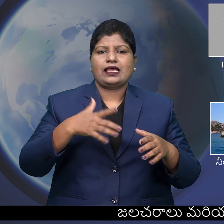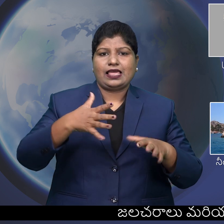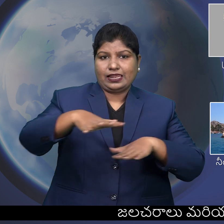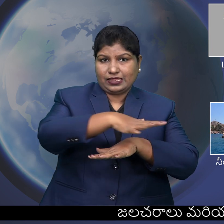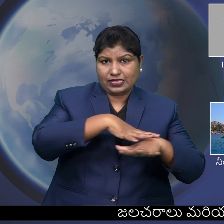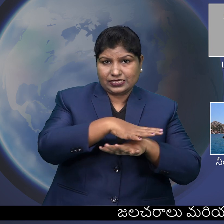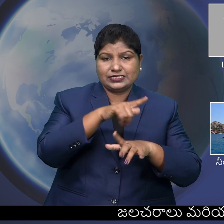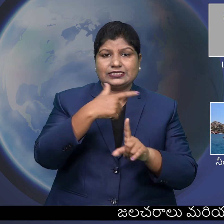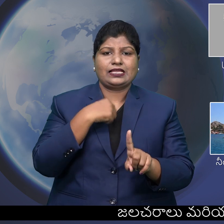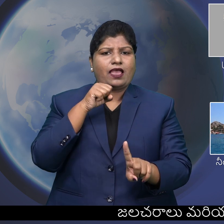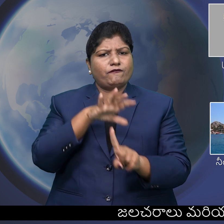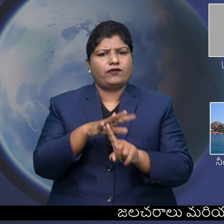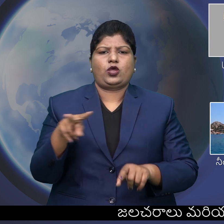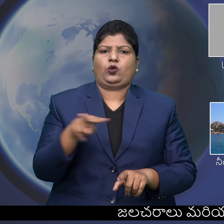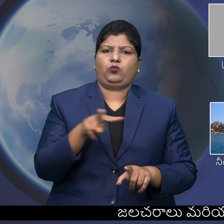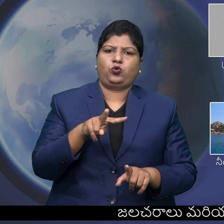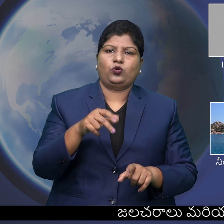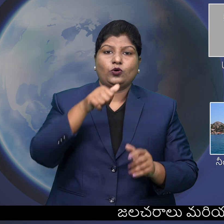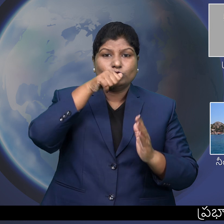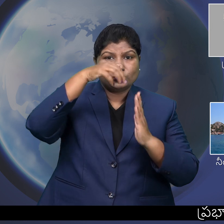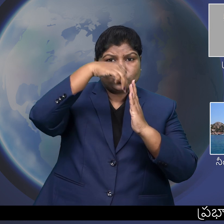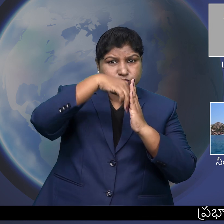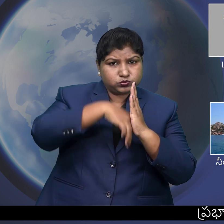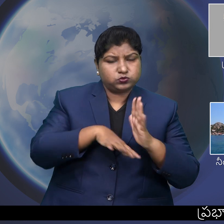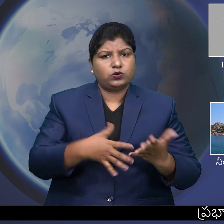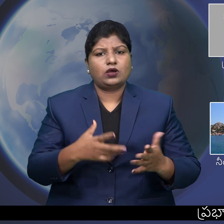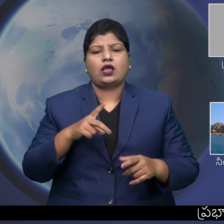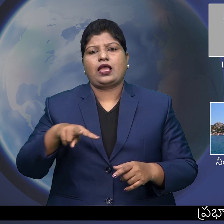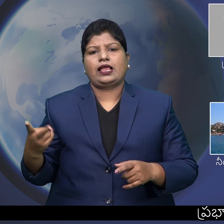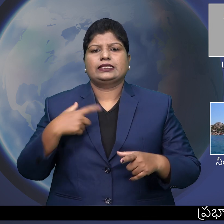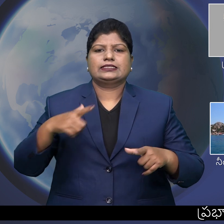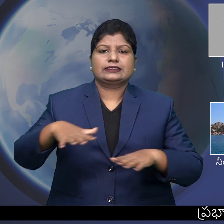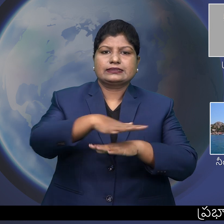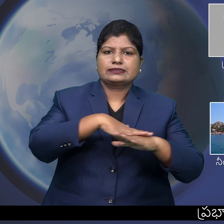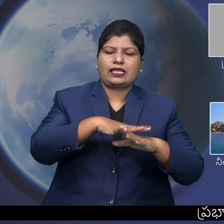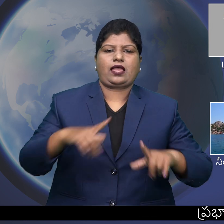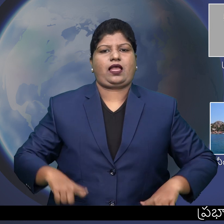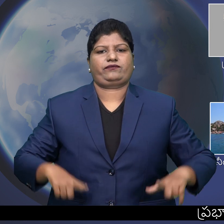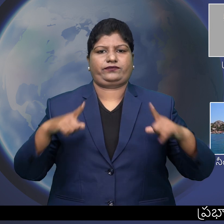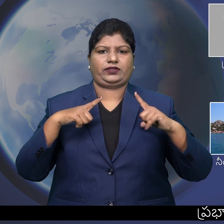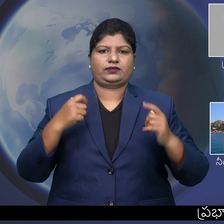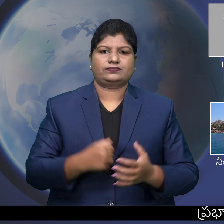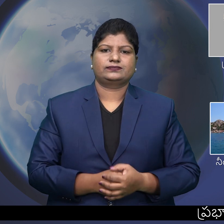జలచరాలు మరియు భూమి జీవితం రెండింటినీ ప్రభావితం చేస్తాయి.